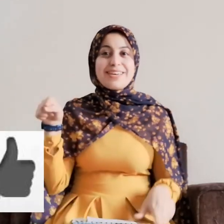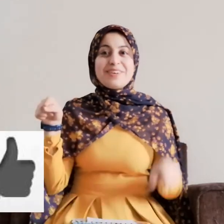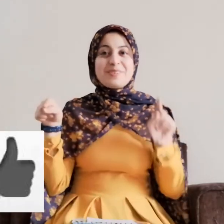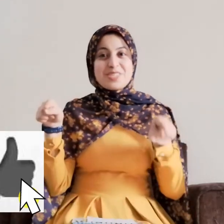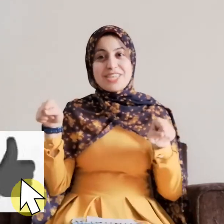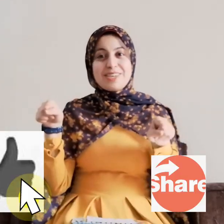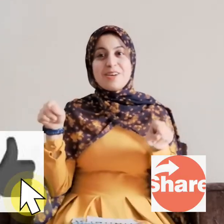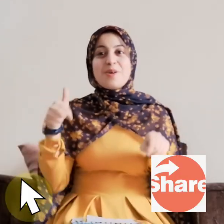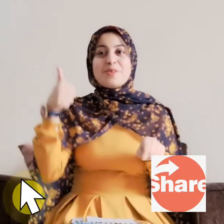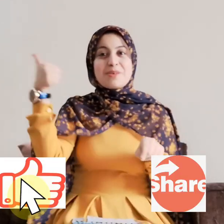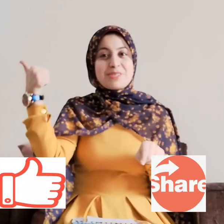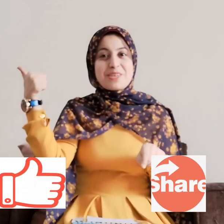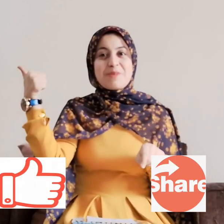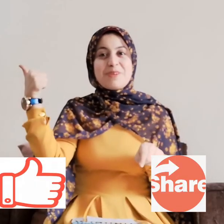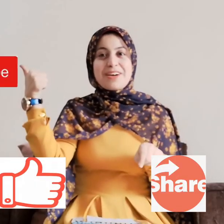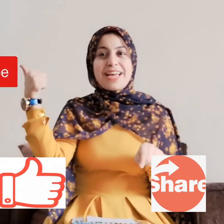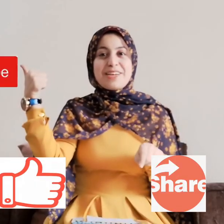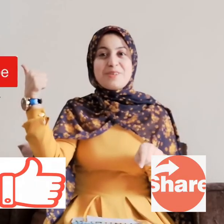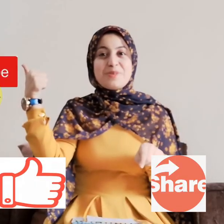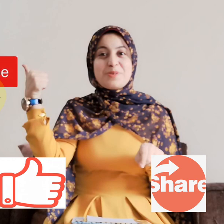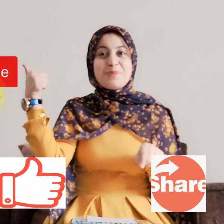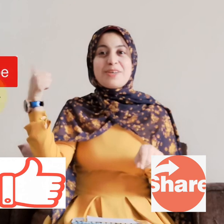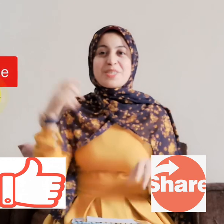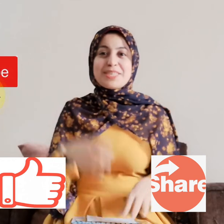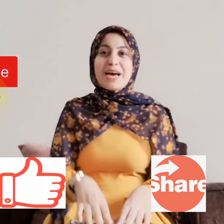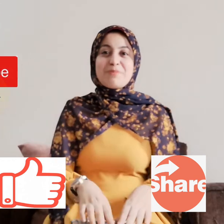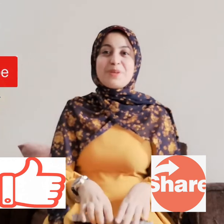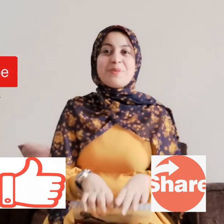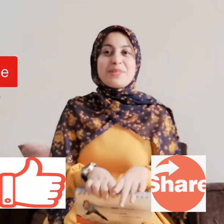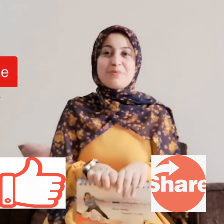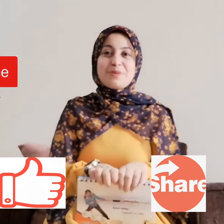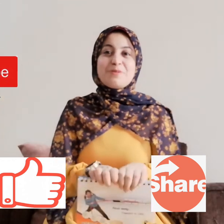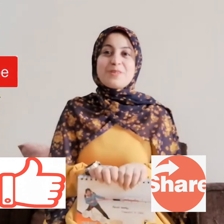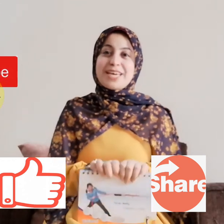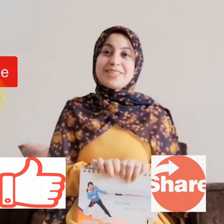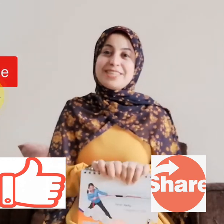لايك وشير سبسكرايب للقناة على اليوتيوب عشان تدعموني وأقدم لكم فيديوهات جديدة